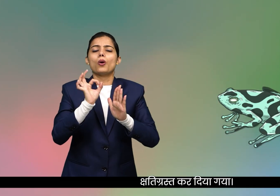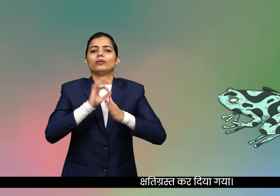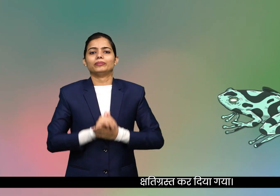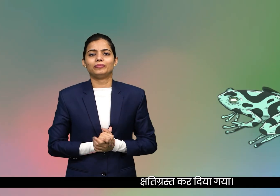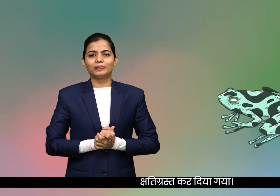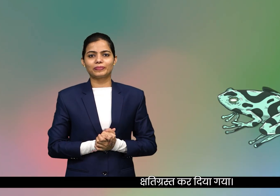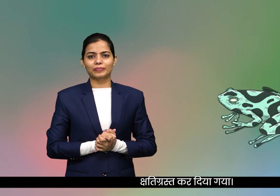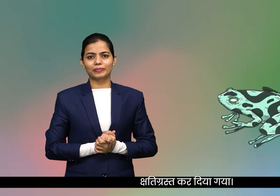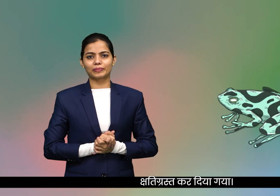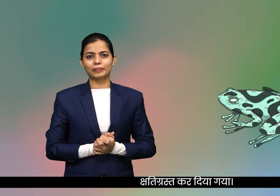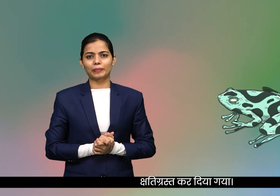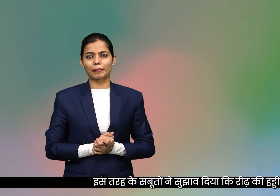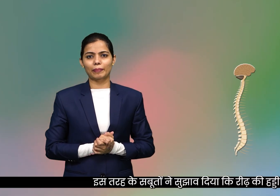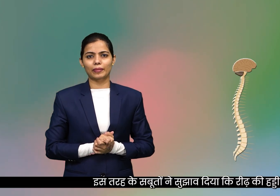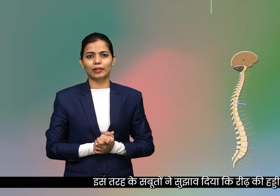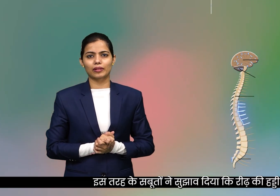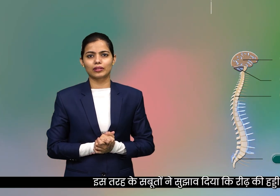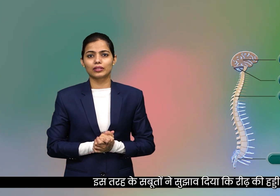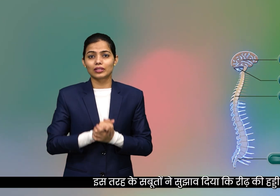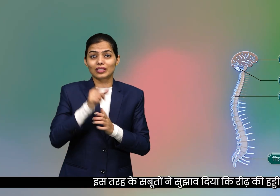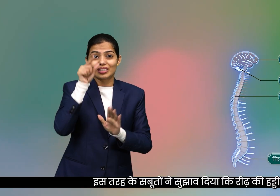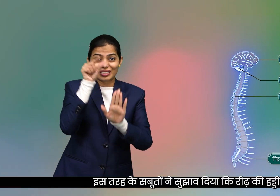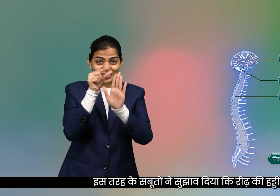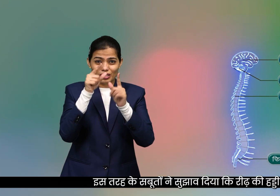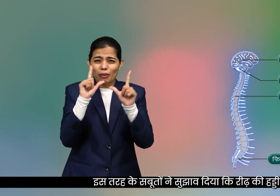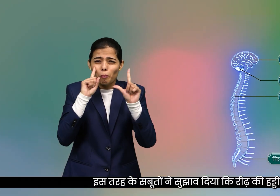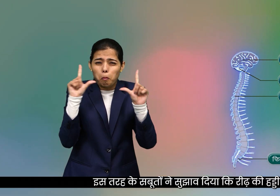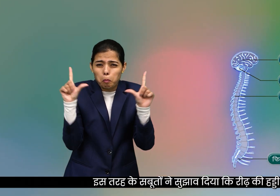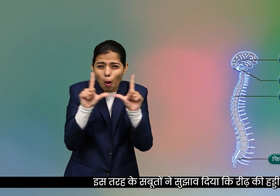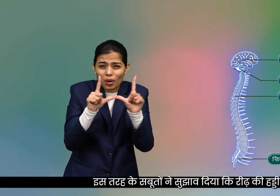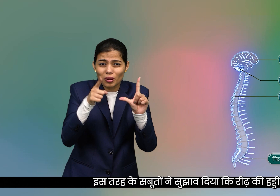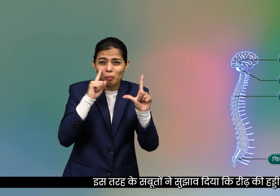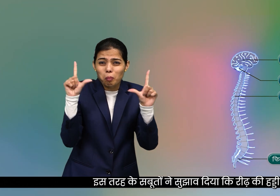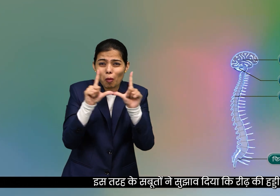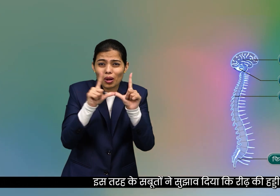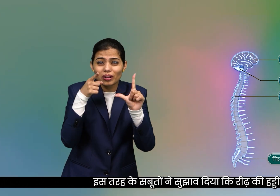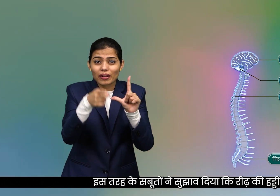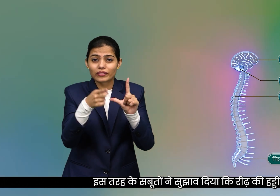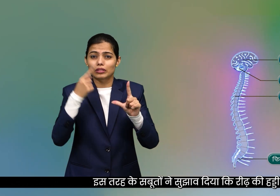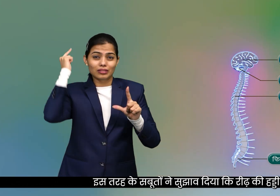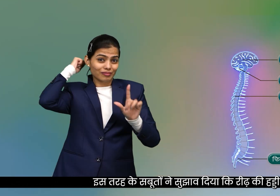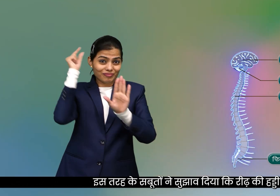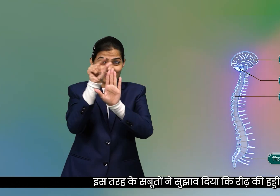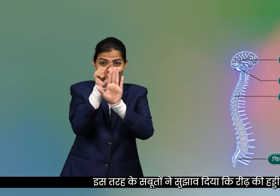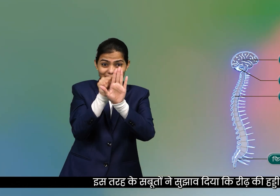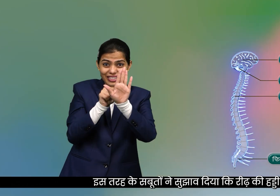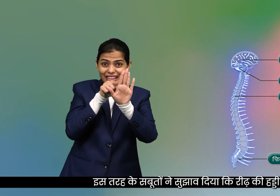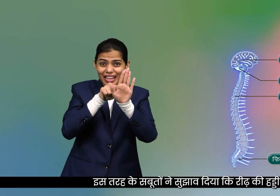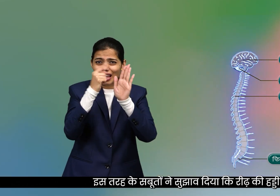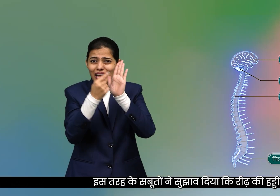कर दिया गया। इस तरह के सबूतों ने सुझाव दिया कि रीढ़ की हड्डी